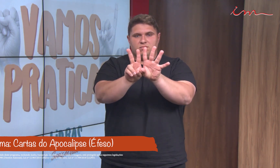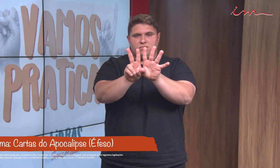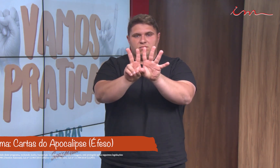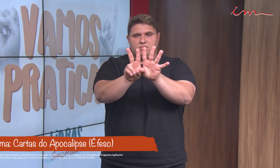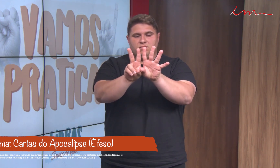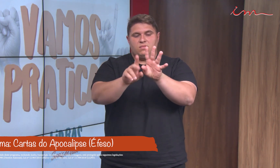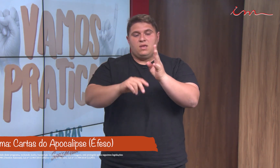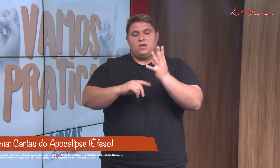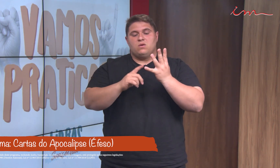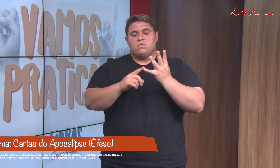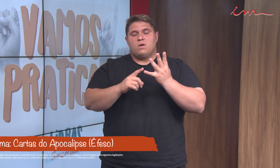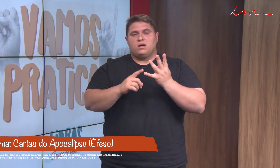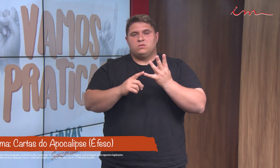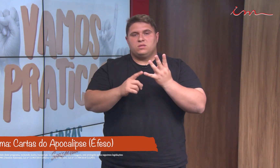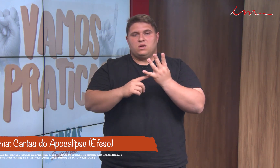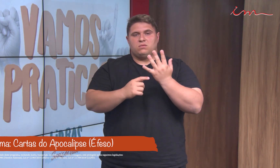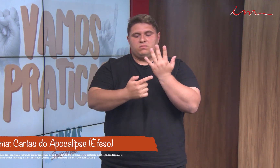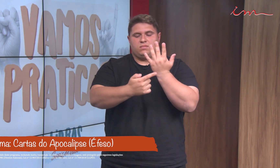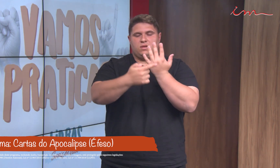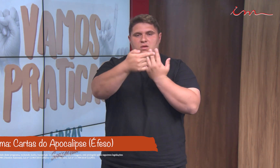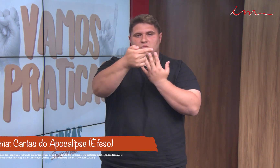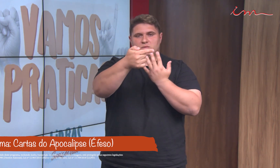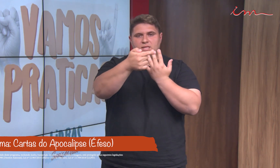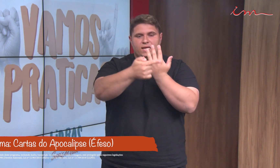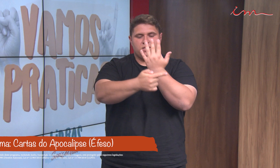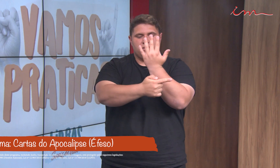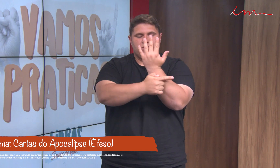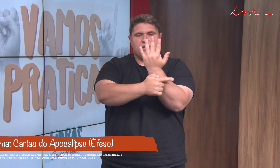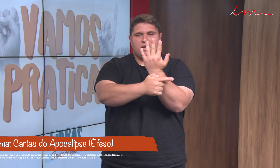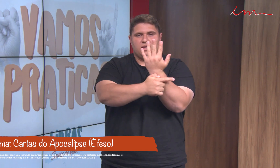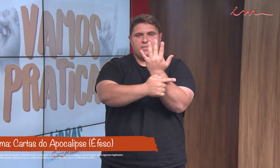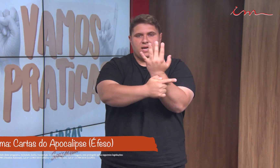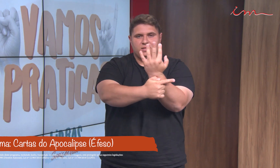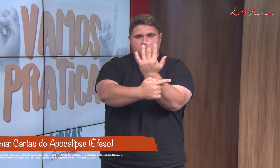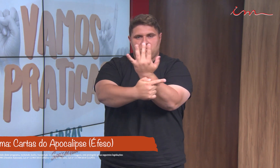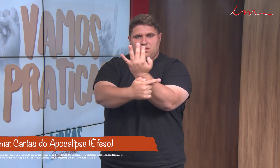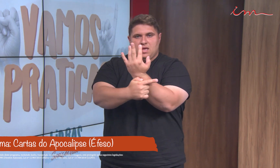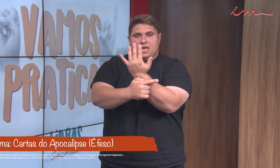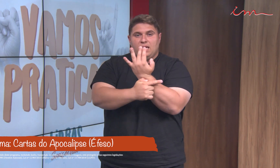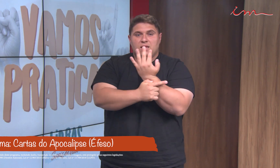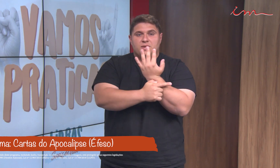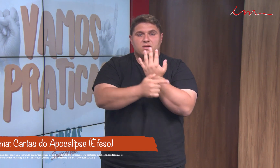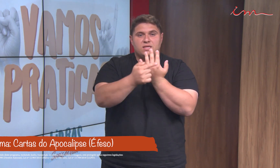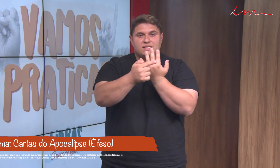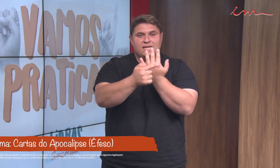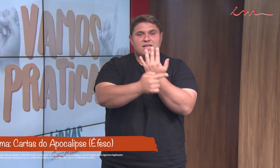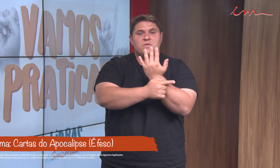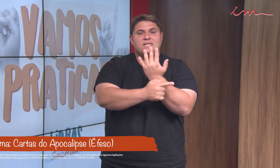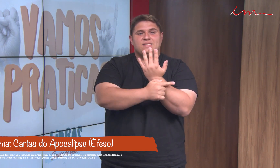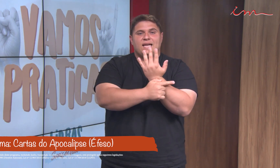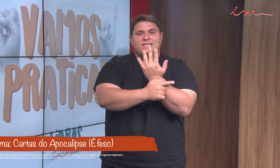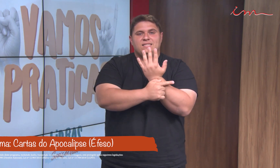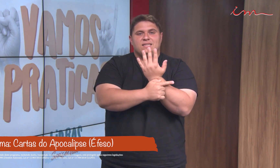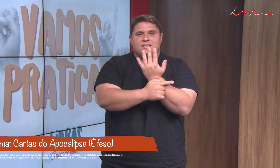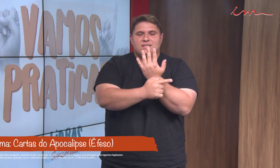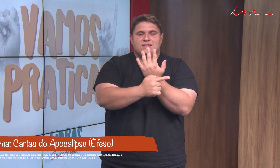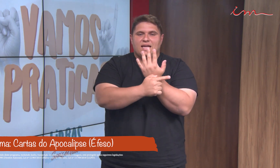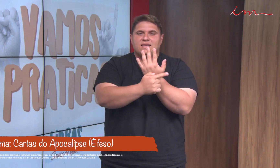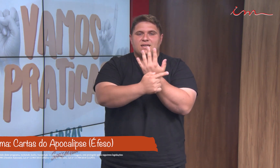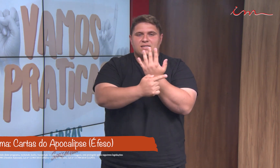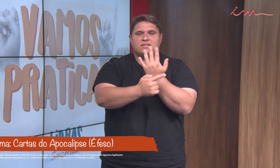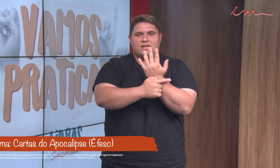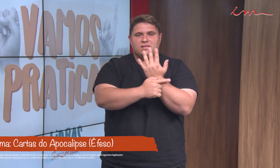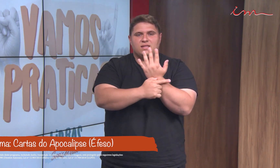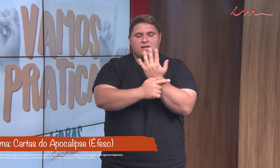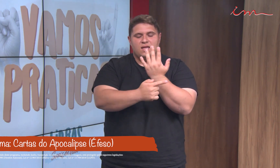esse. E o quarto sinal, um 7 aqui na base. E lembrando que isso aqui não é 7 de